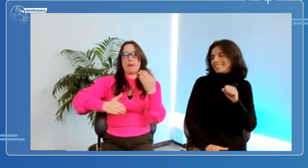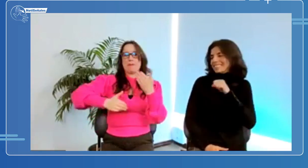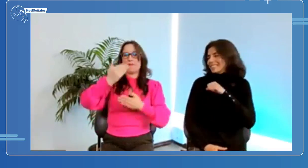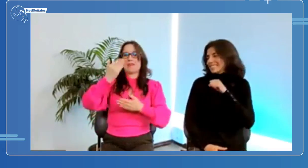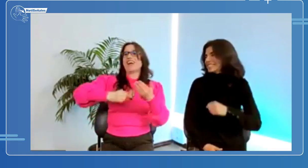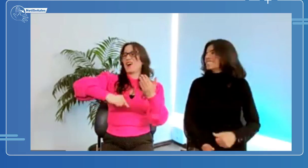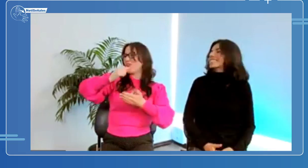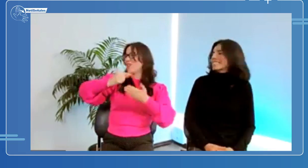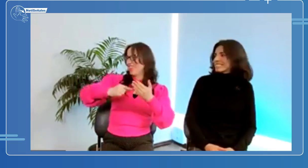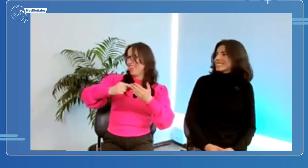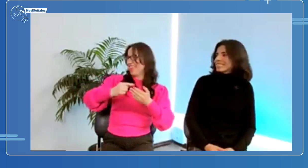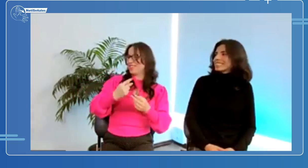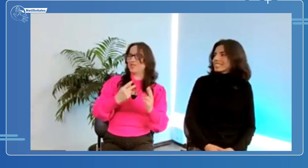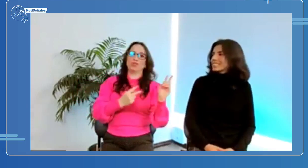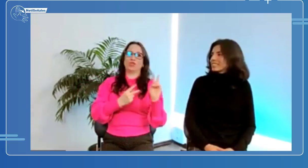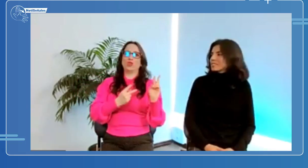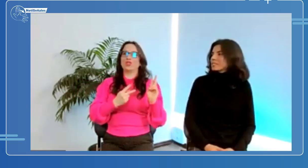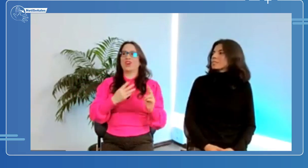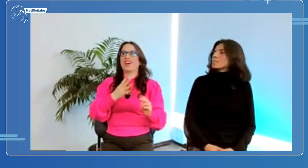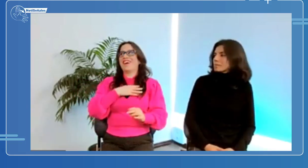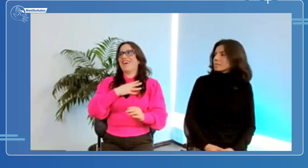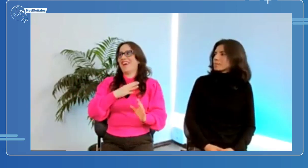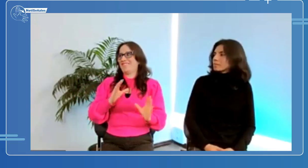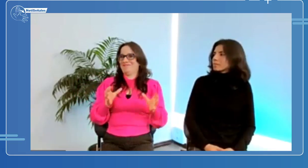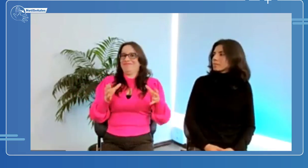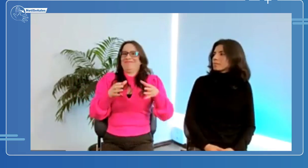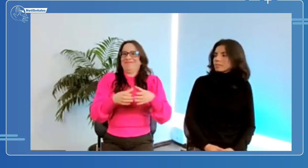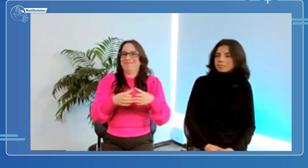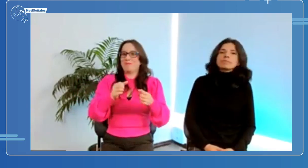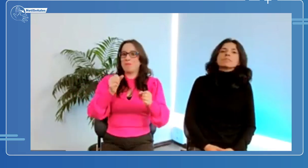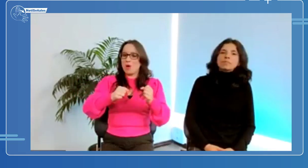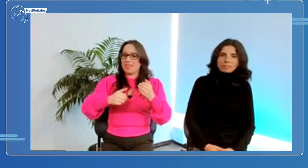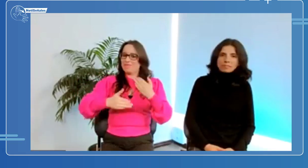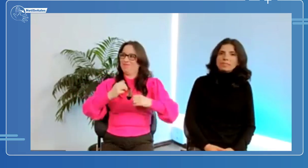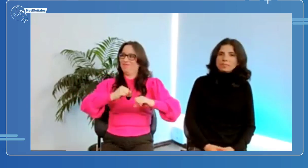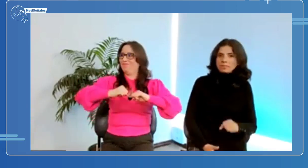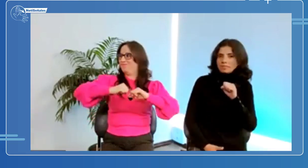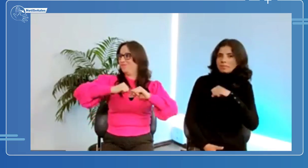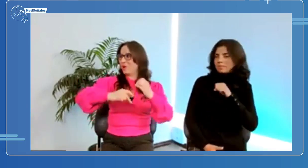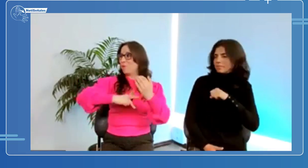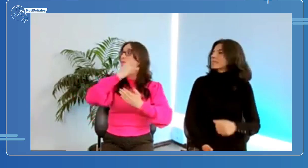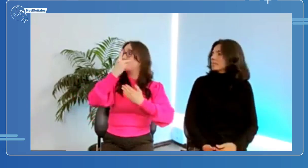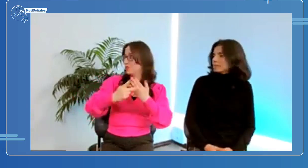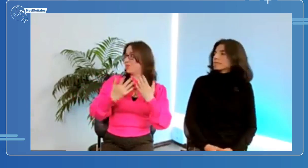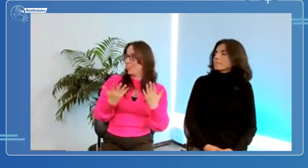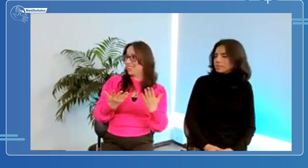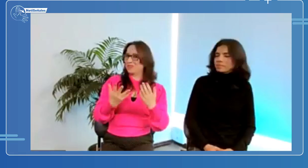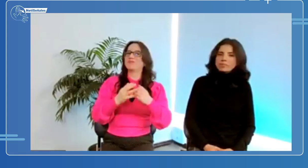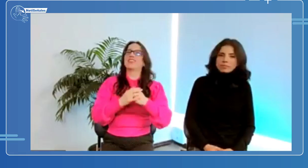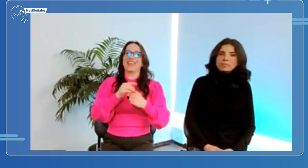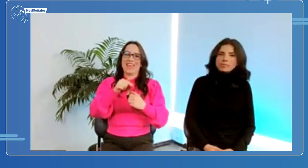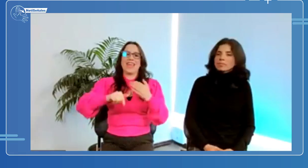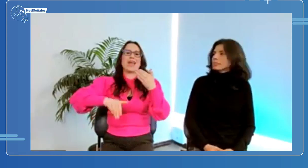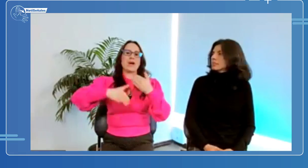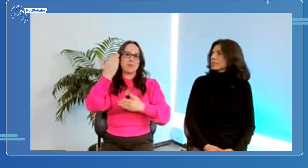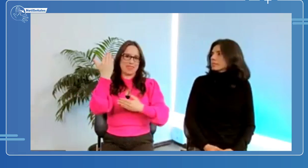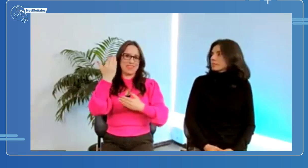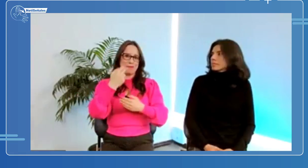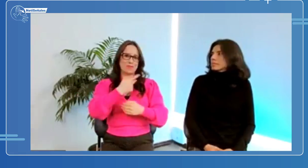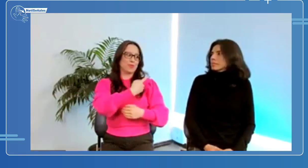un equipo de Sí, así trabajo, es. empezamos a contratar, y pues ya con este ejercicio empezamos a implementar